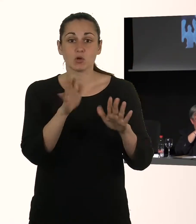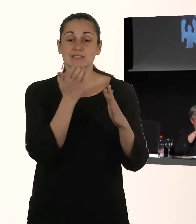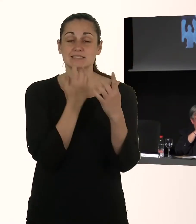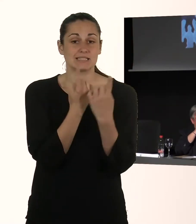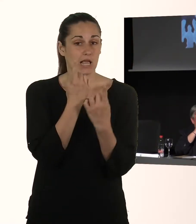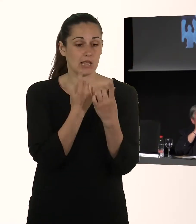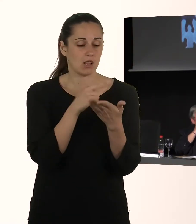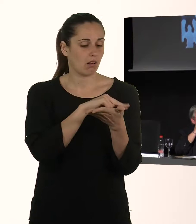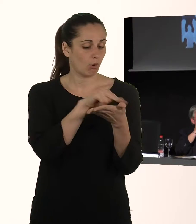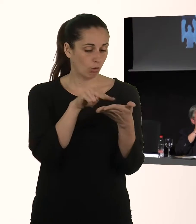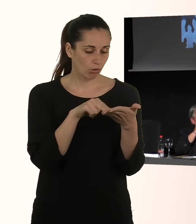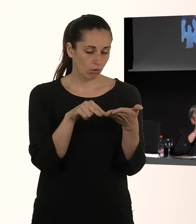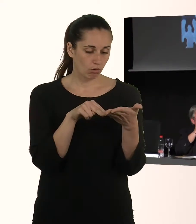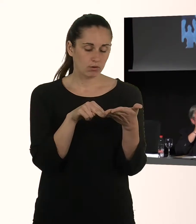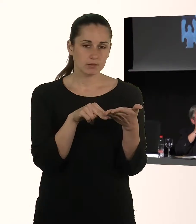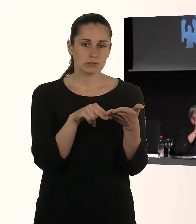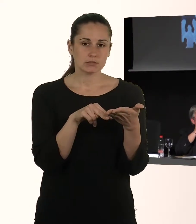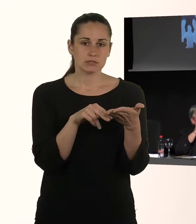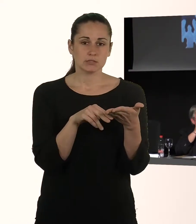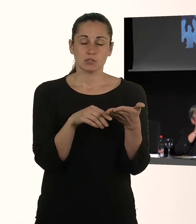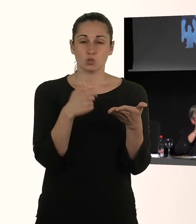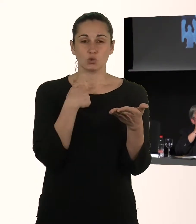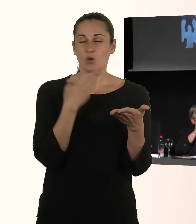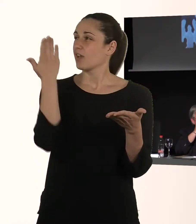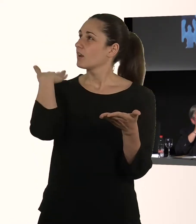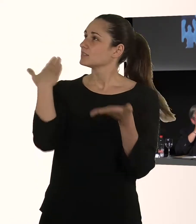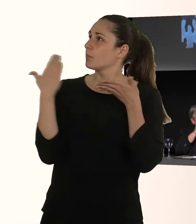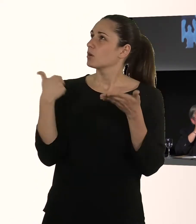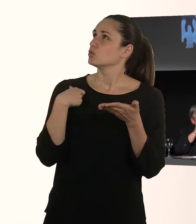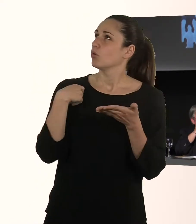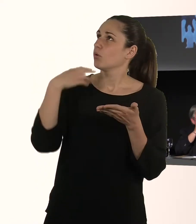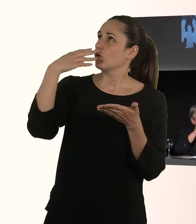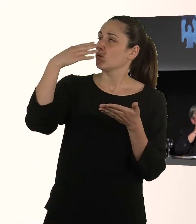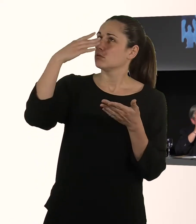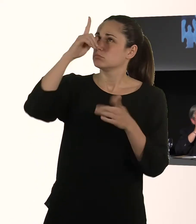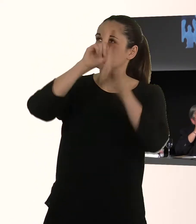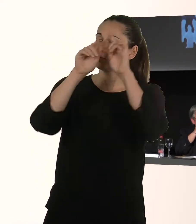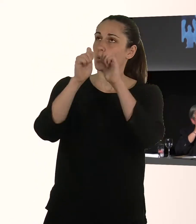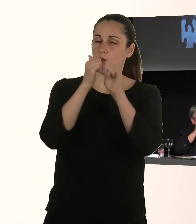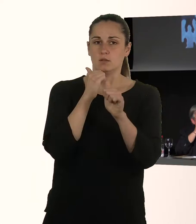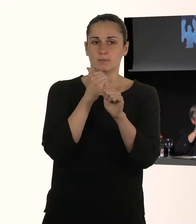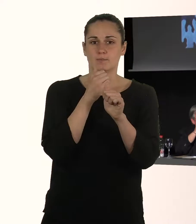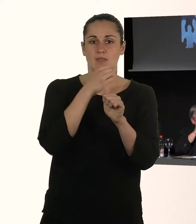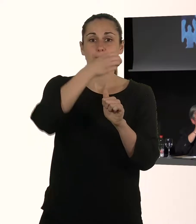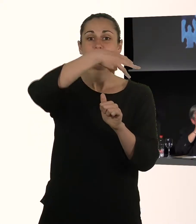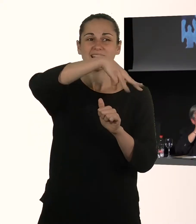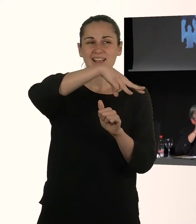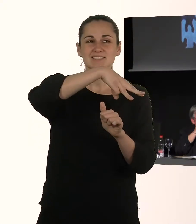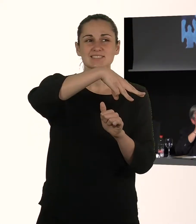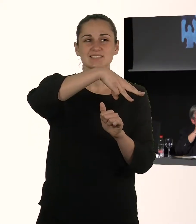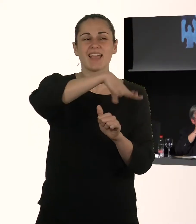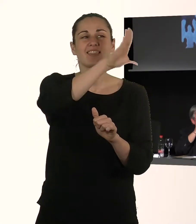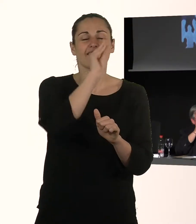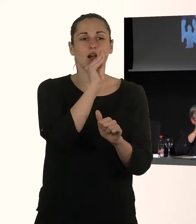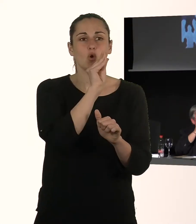algún momento, mi preocupación cuando escribí aquel capítulo era comprender a Márquez desde Márquez. Comprender a